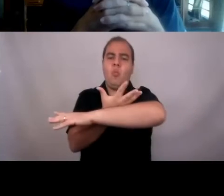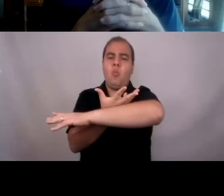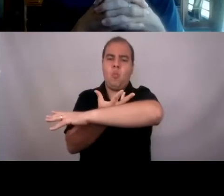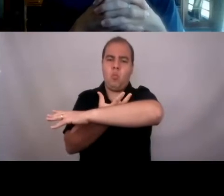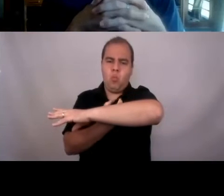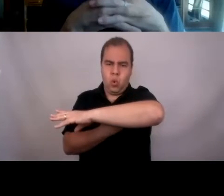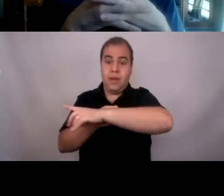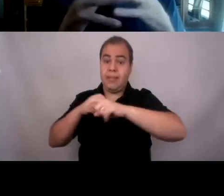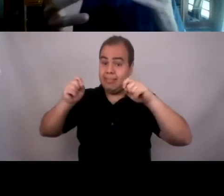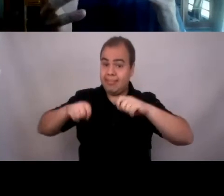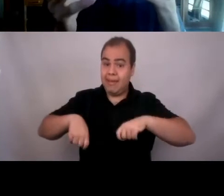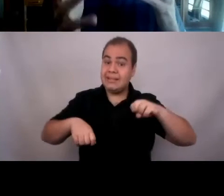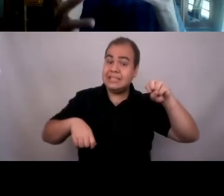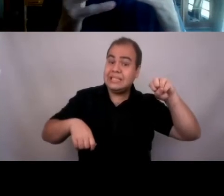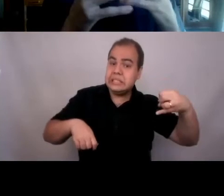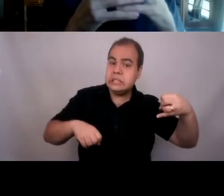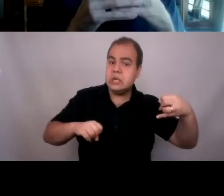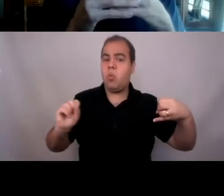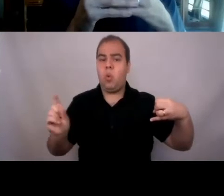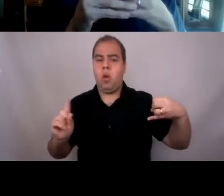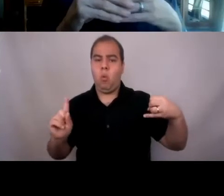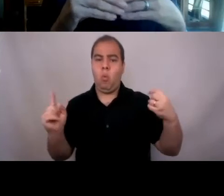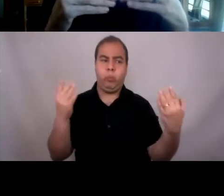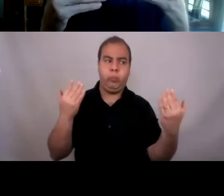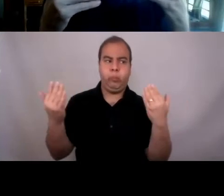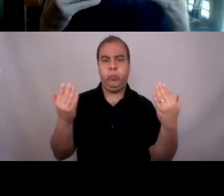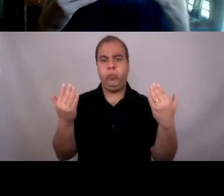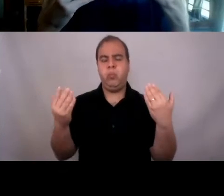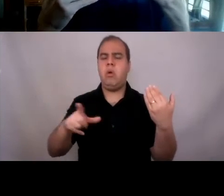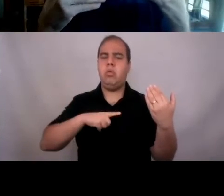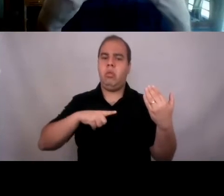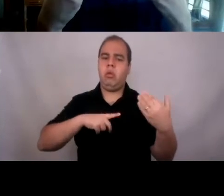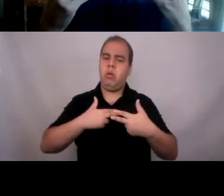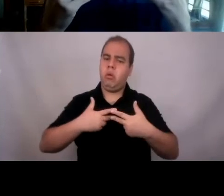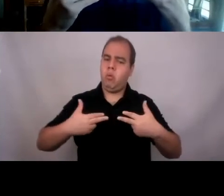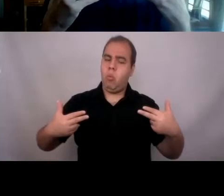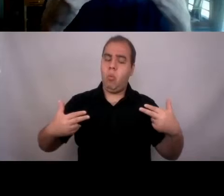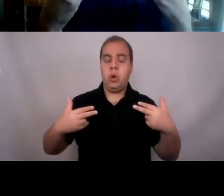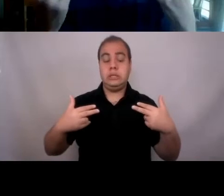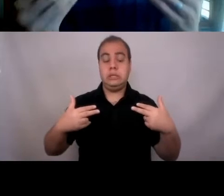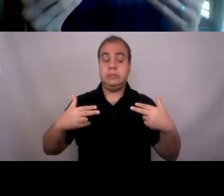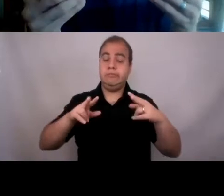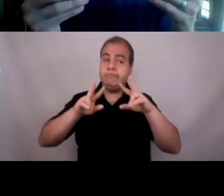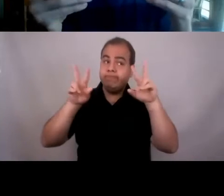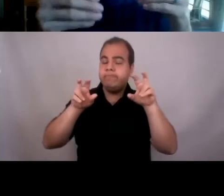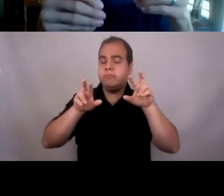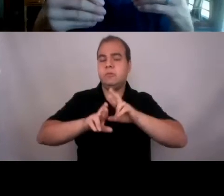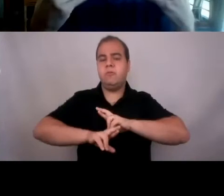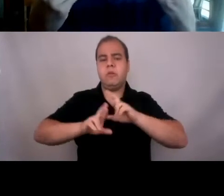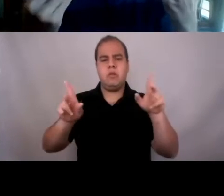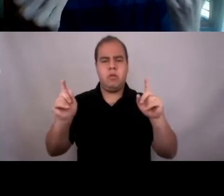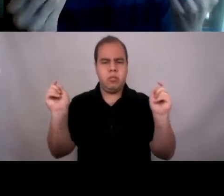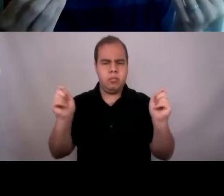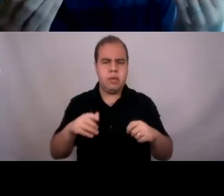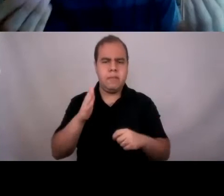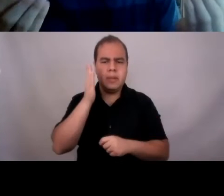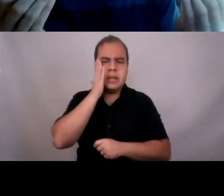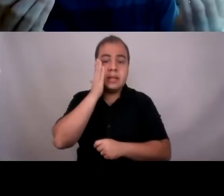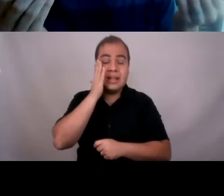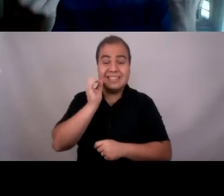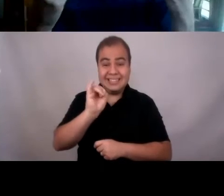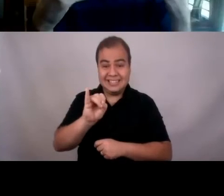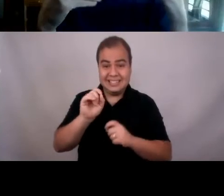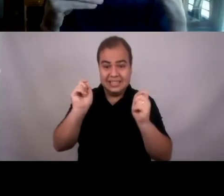solo ou não? Existem condições diferentes para a gente considerar se naquela situação a gente vai fazer